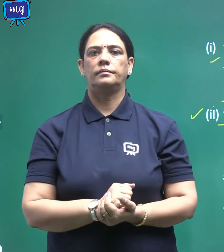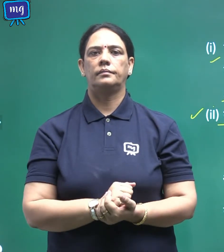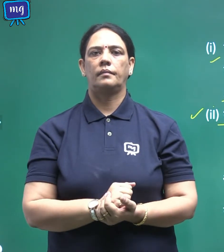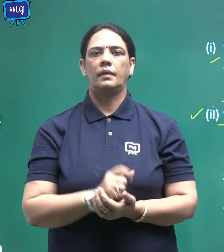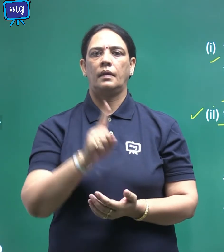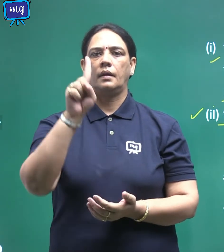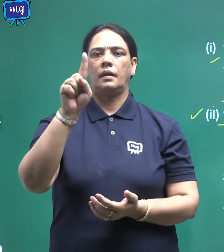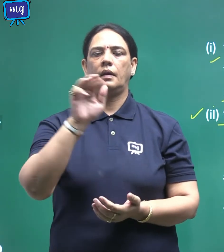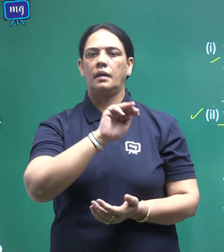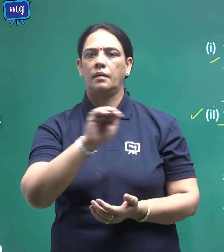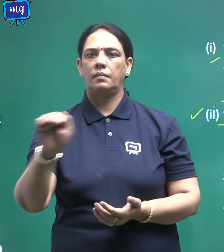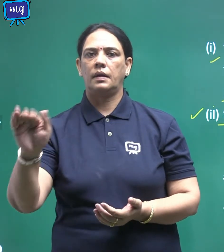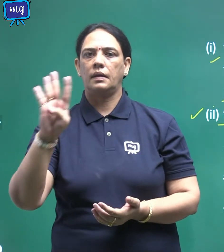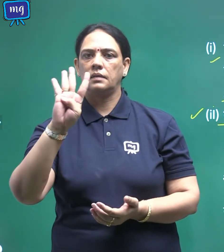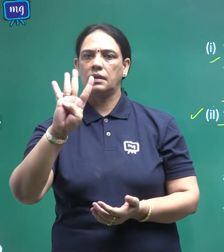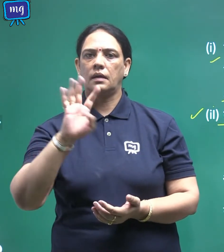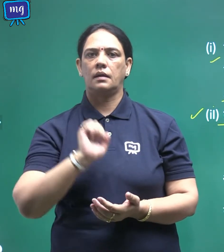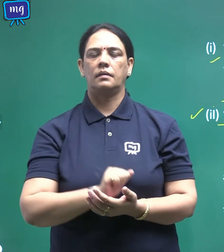1/4